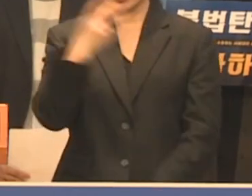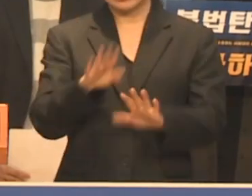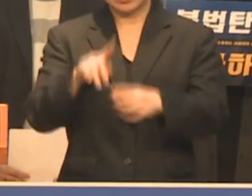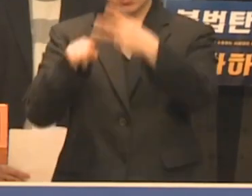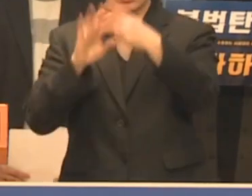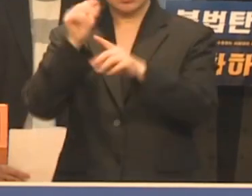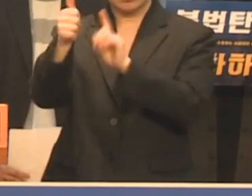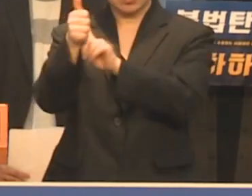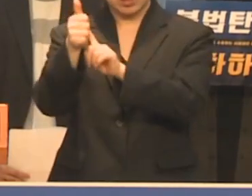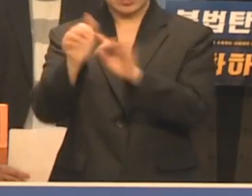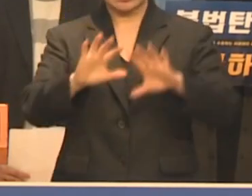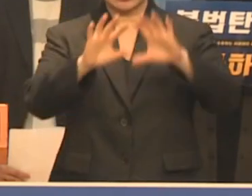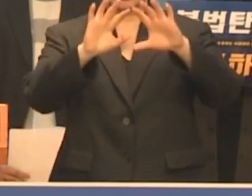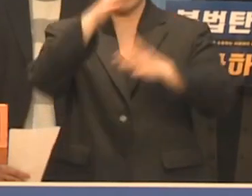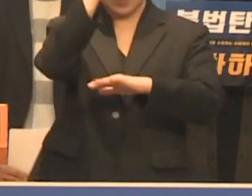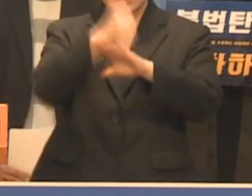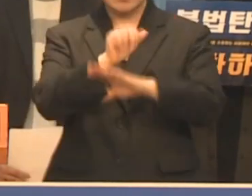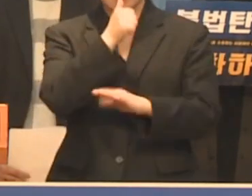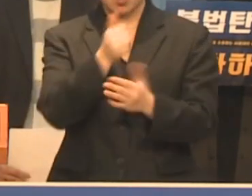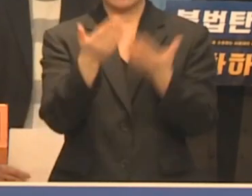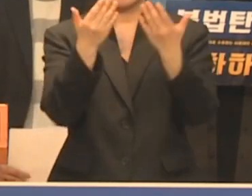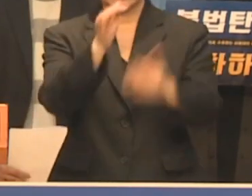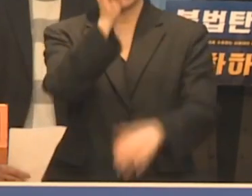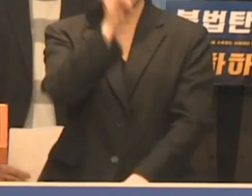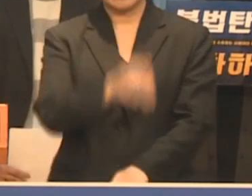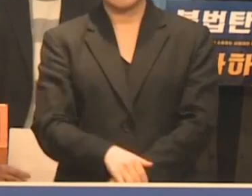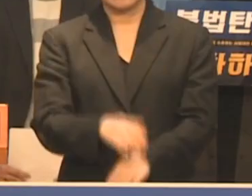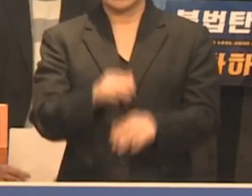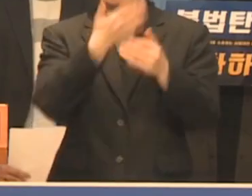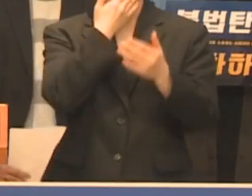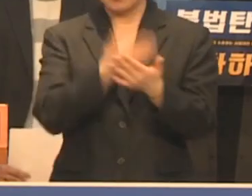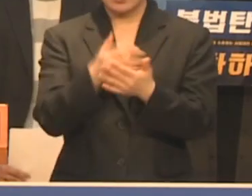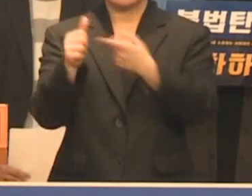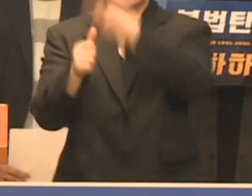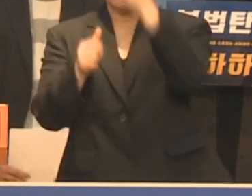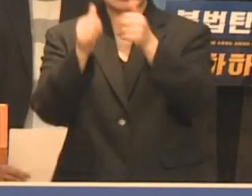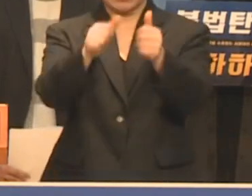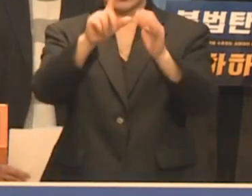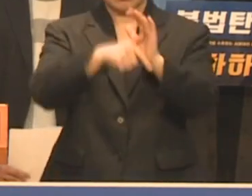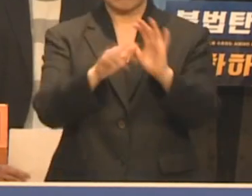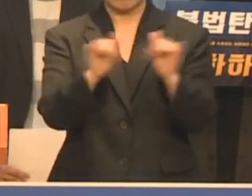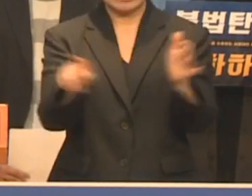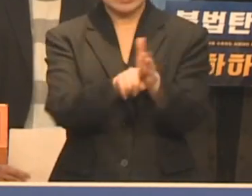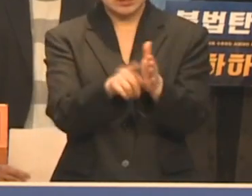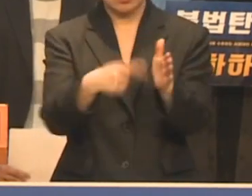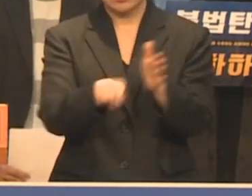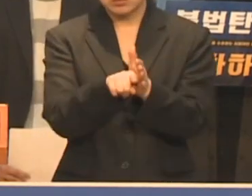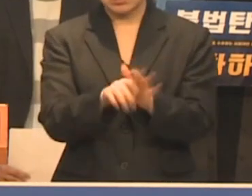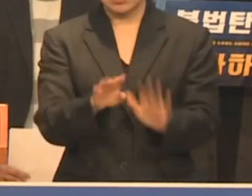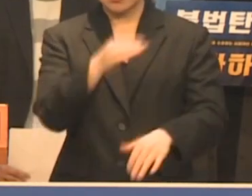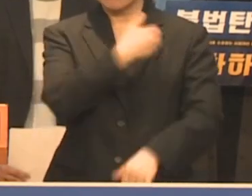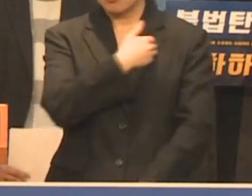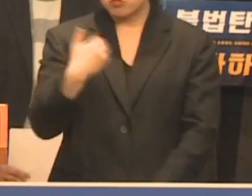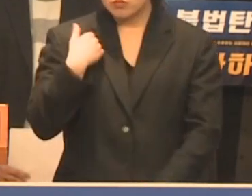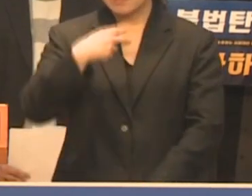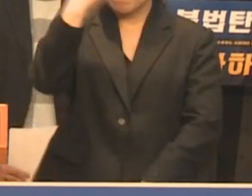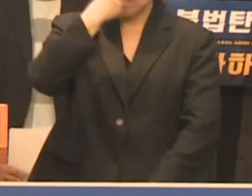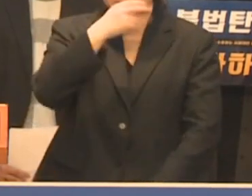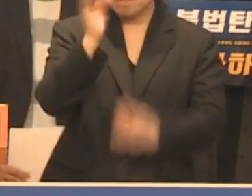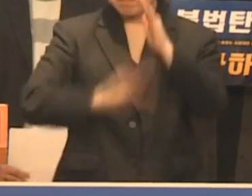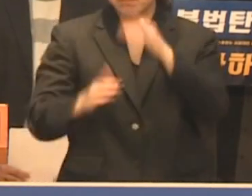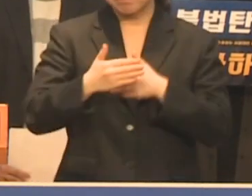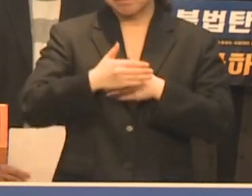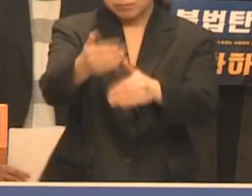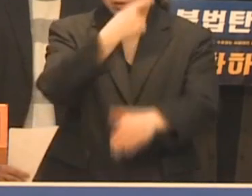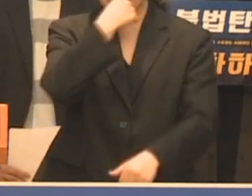윤석열 대통령님의 최후 변론이 있습니다. 중대한 탄핵 심판에 있어 국민의 신뢰를 얻기 위해서는 충분한 심리와 공정한